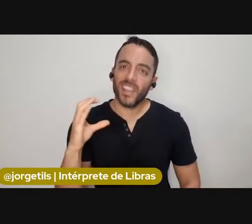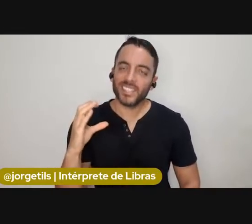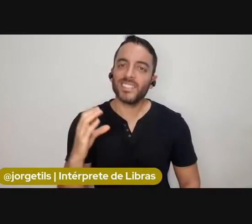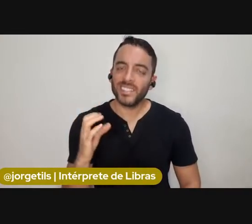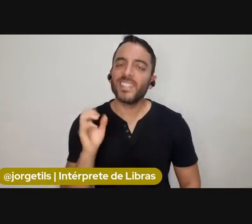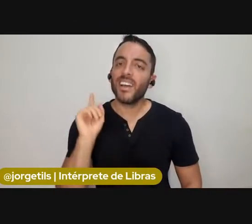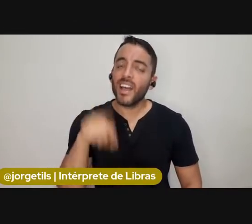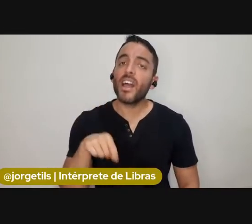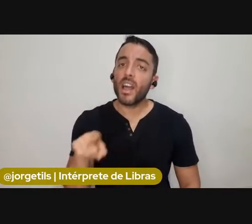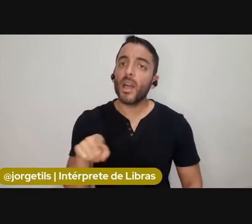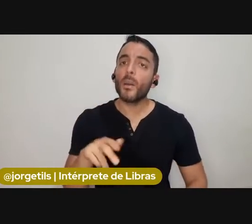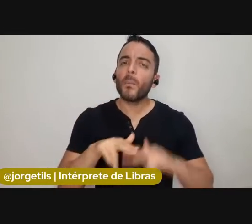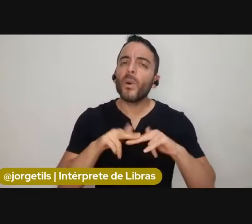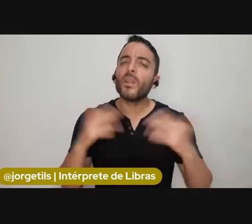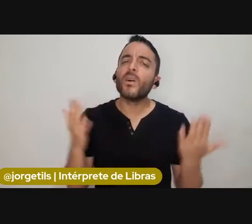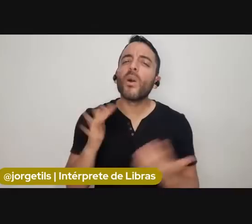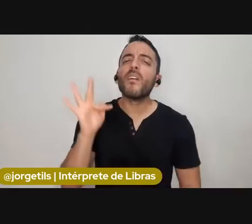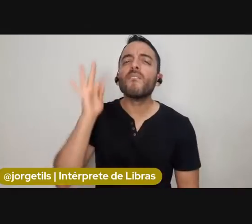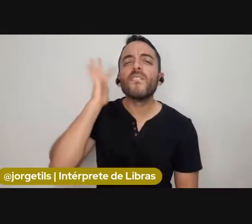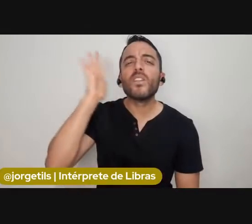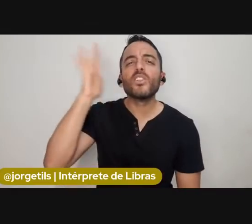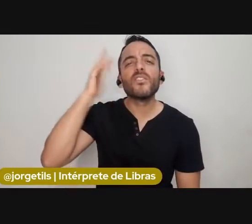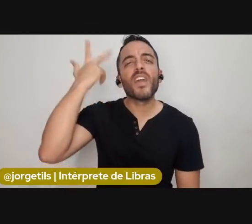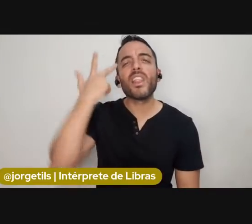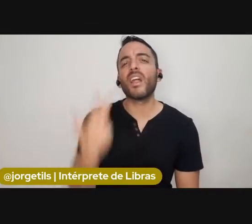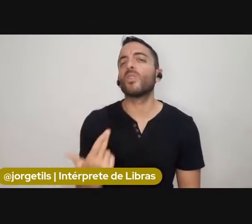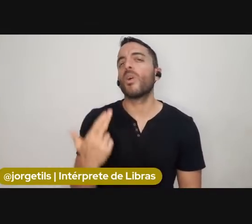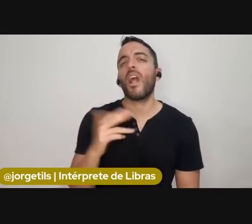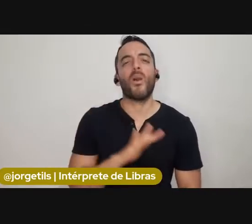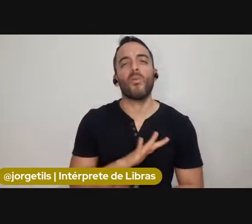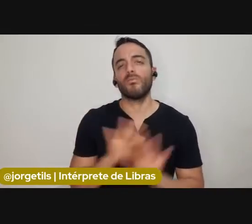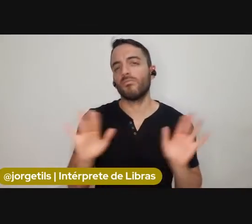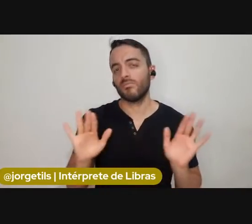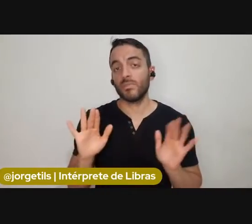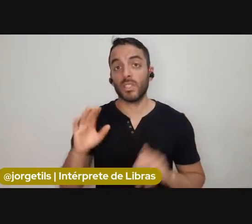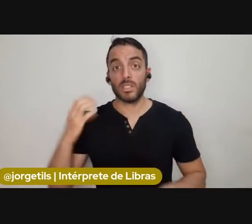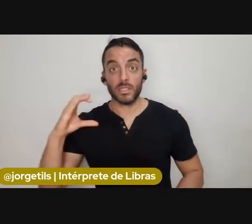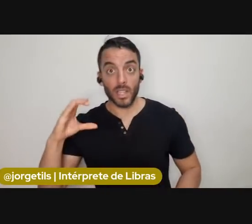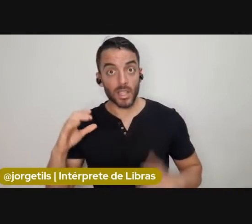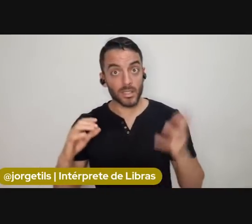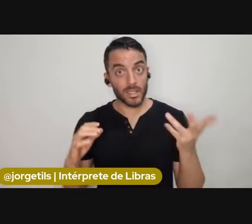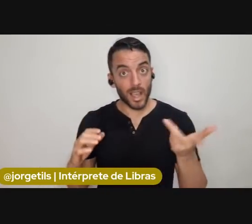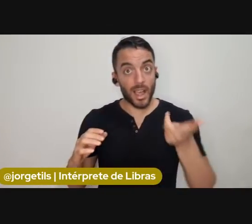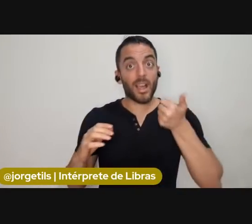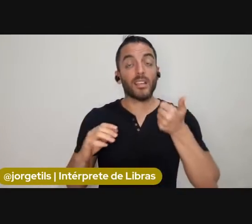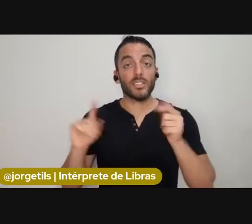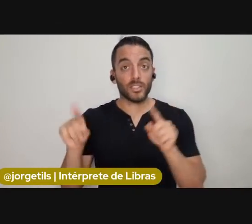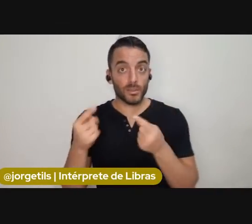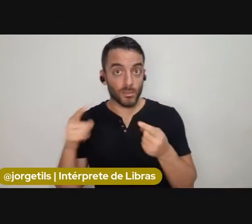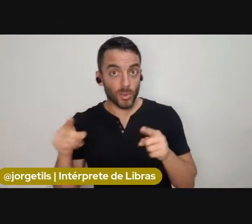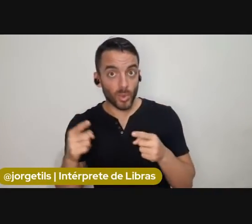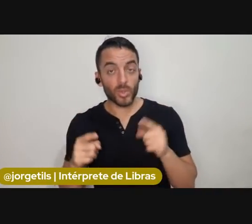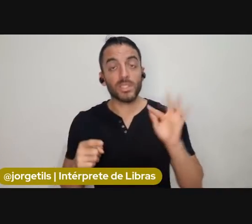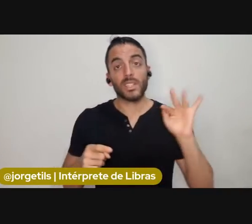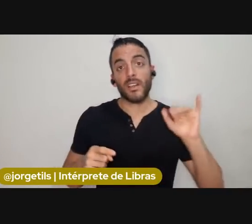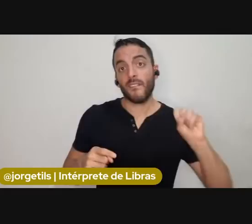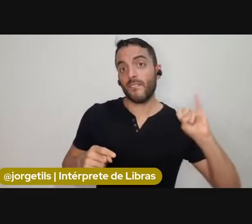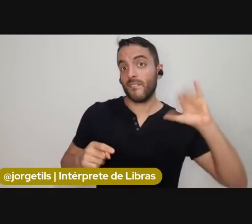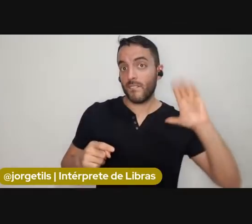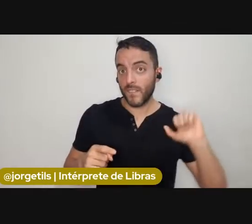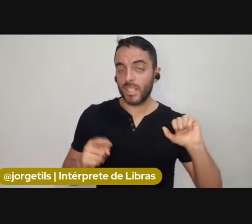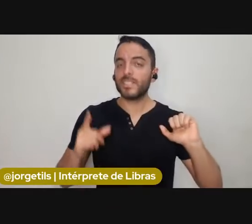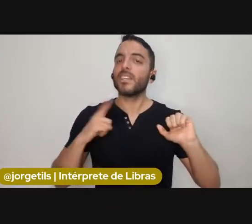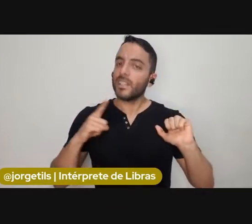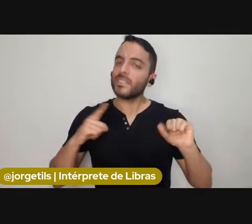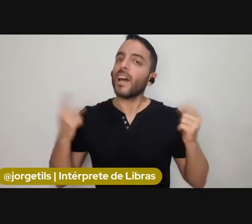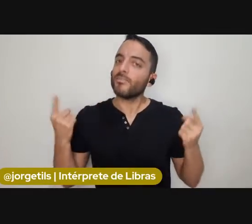filosofia natural. Então, ciência, arte, música, física, está todo mundo caminhando junto. E